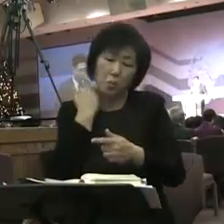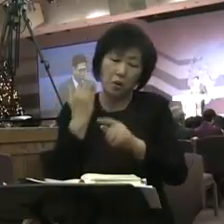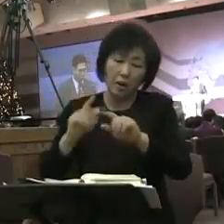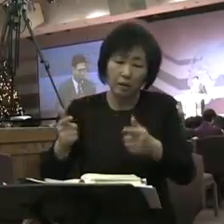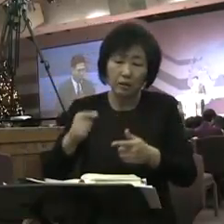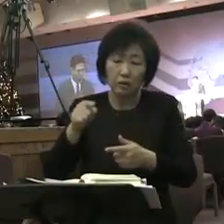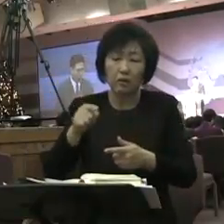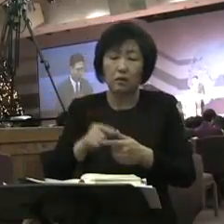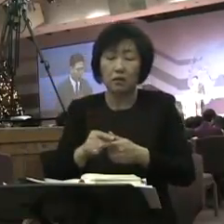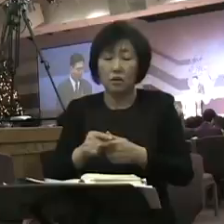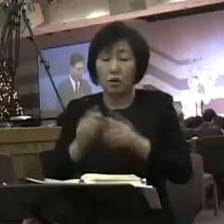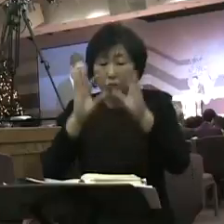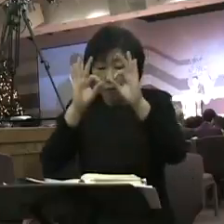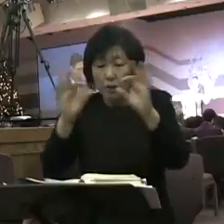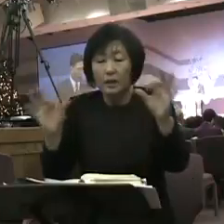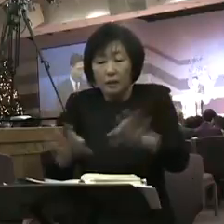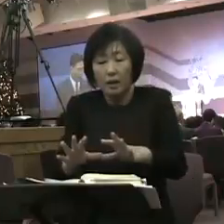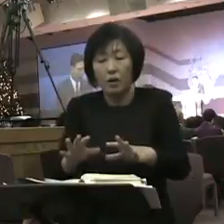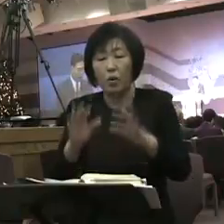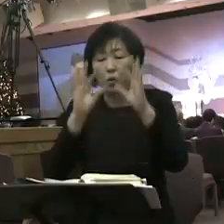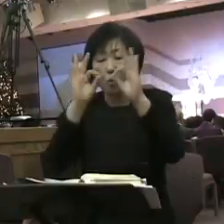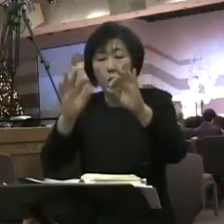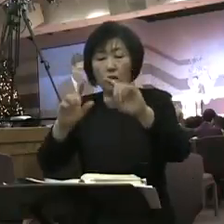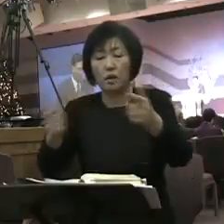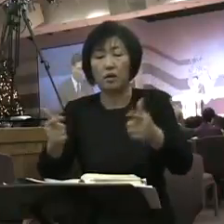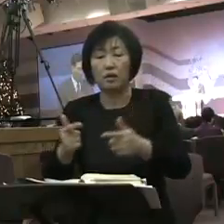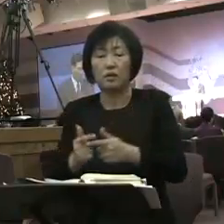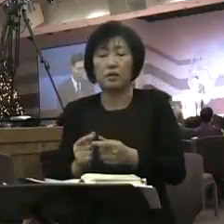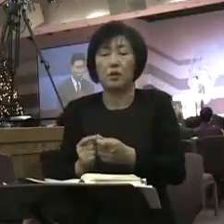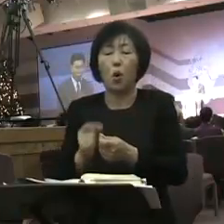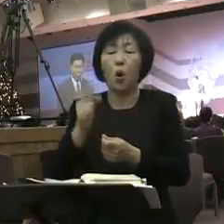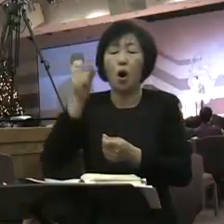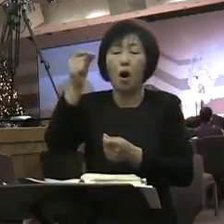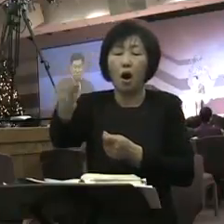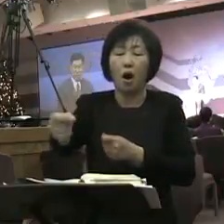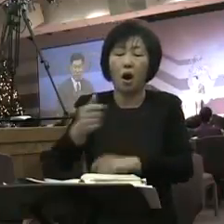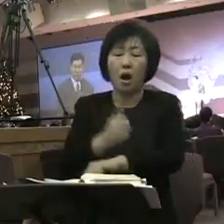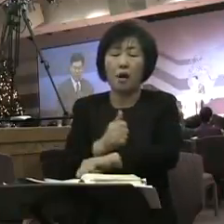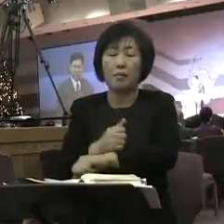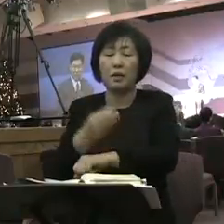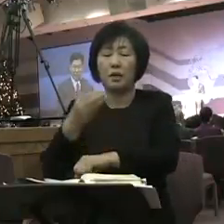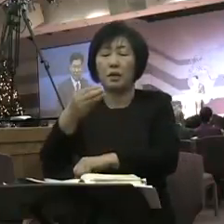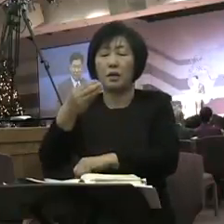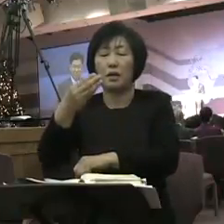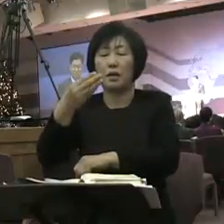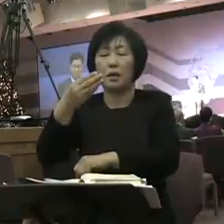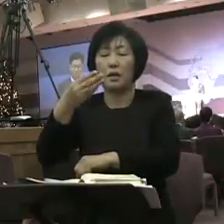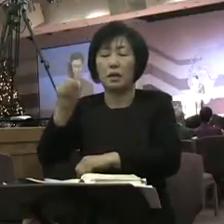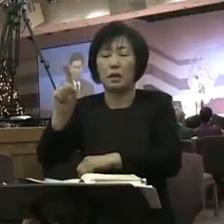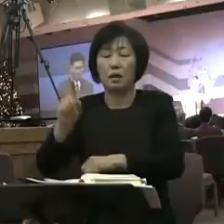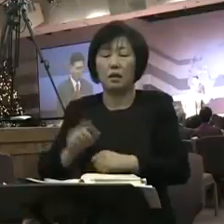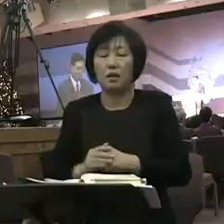것이니 보이는 것은 잠깐이요 보이지 않는 것은 영원함이니라.